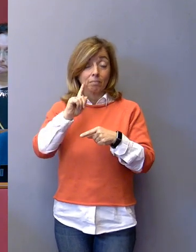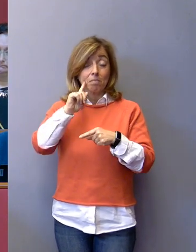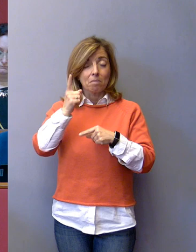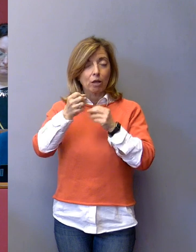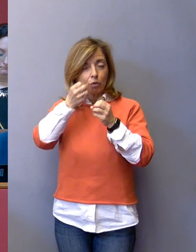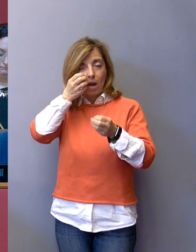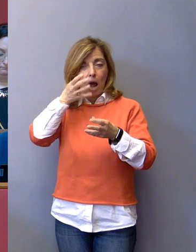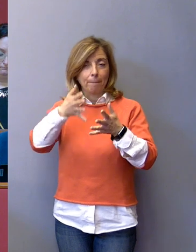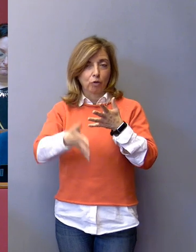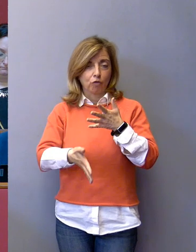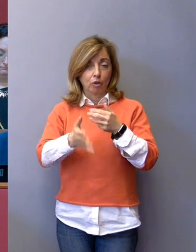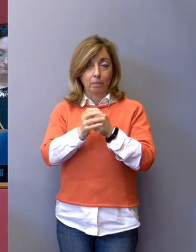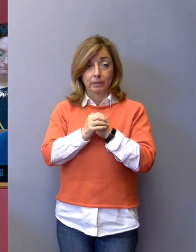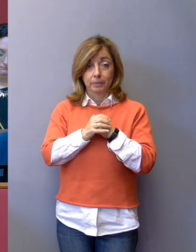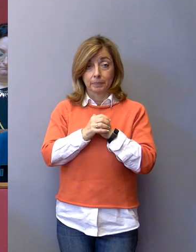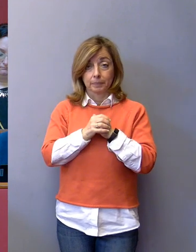istruttorio